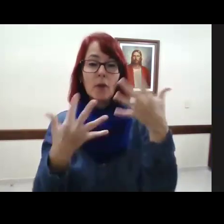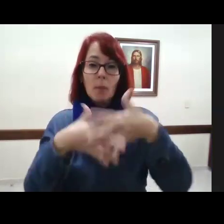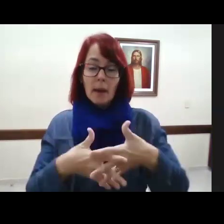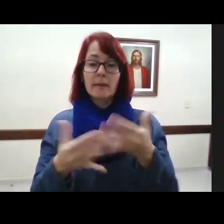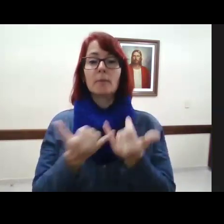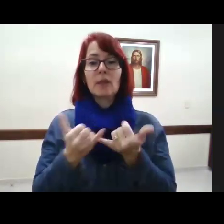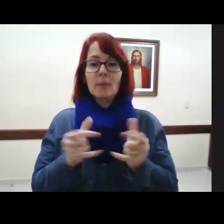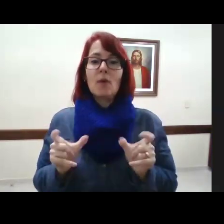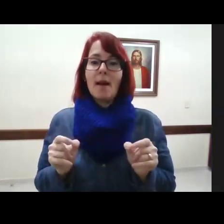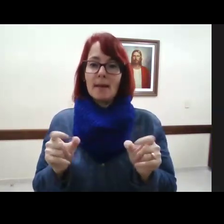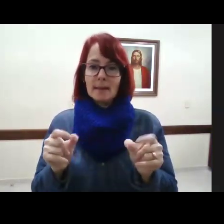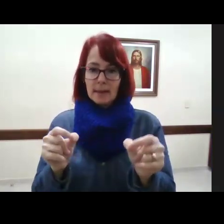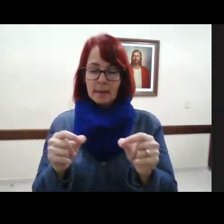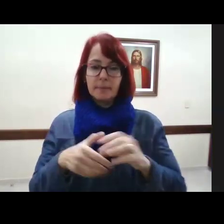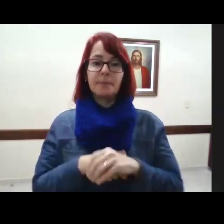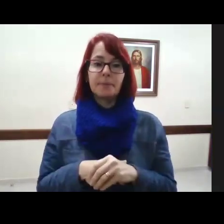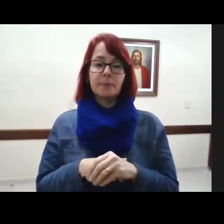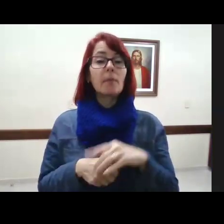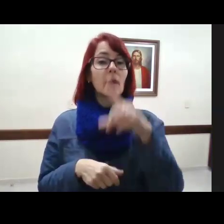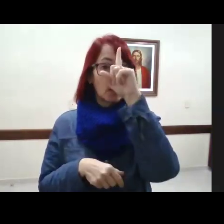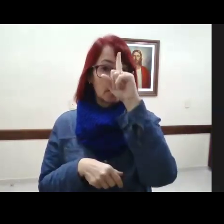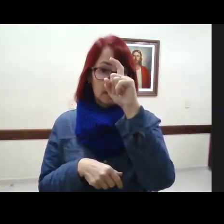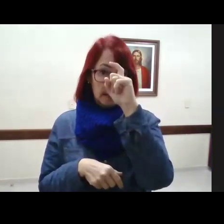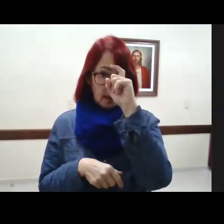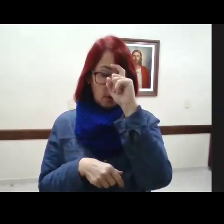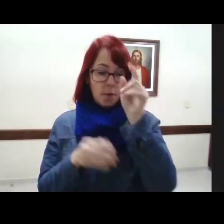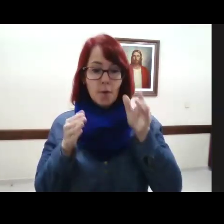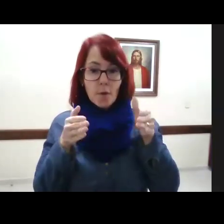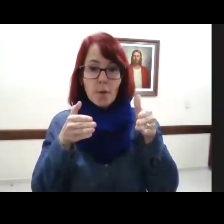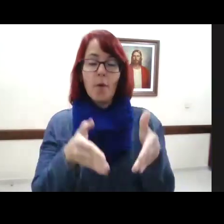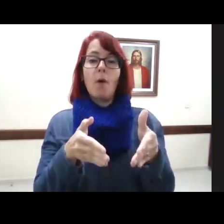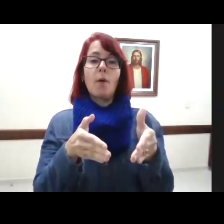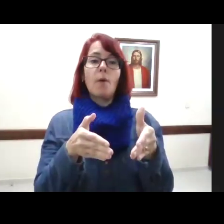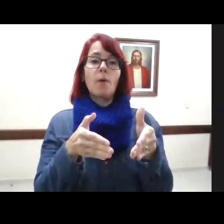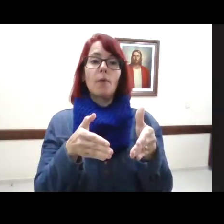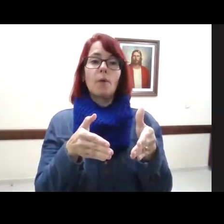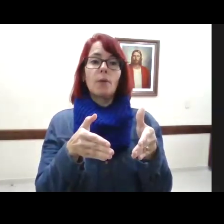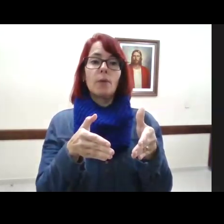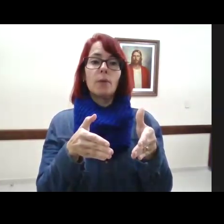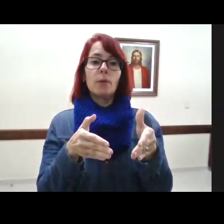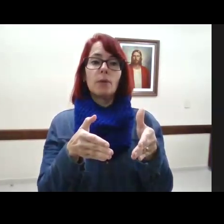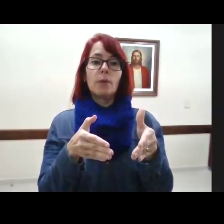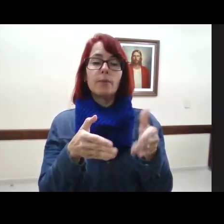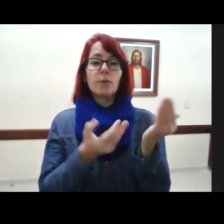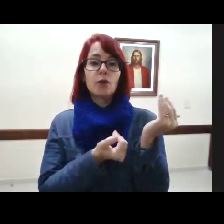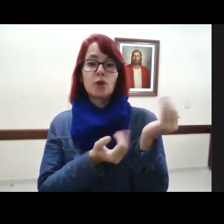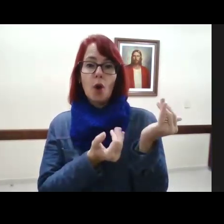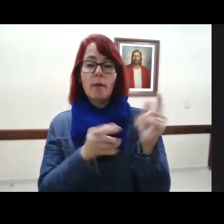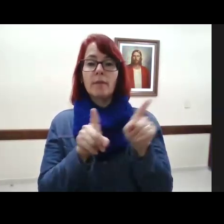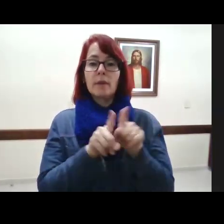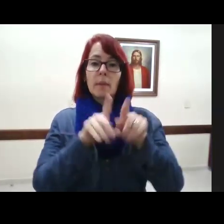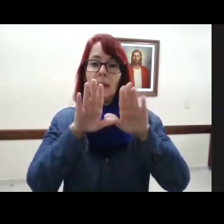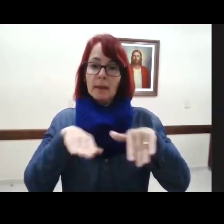câncer. Esse hospital ele é voltado especialmente para jovens e